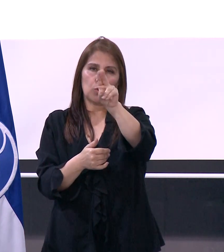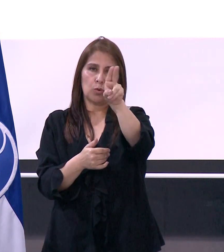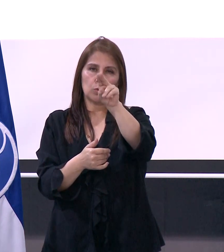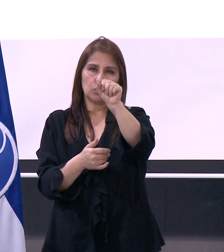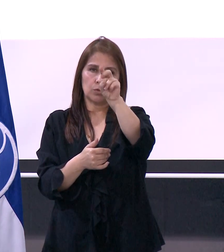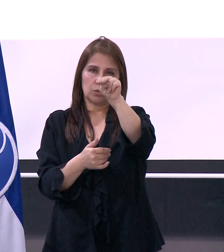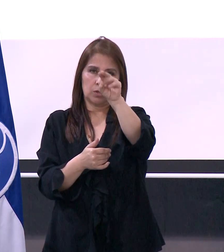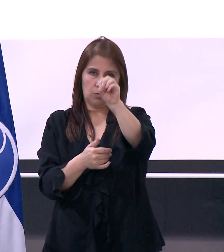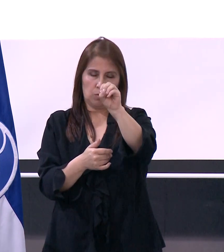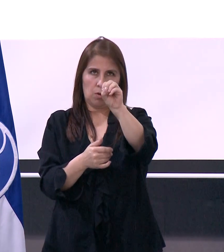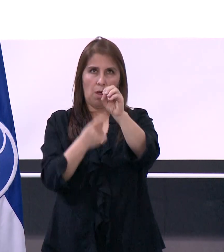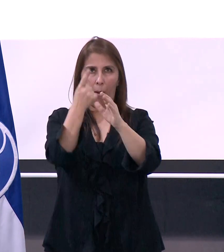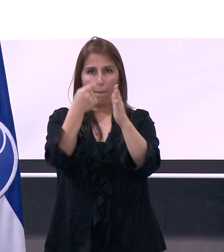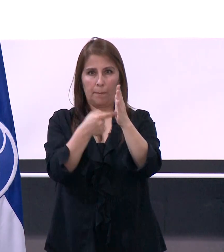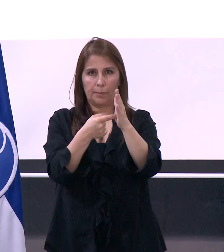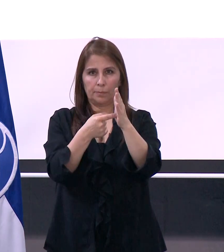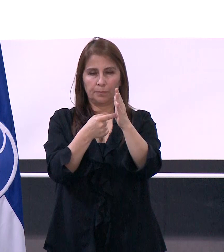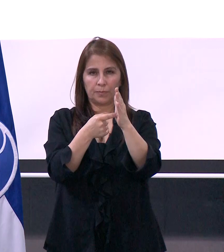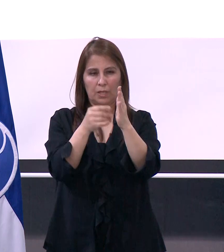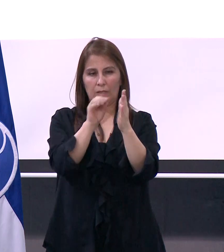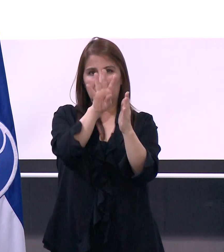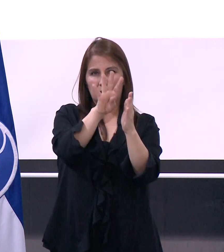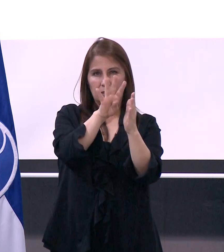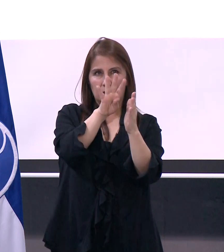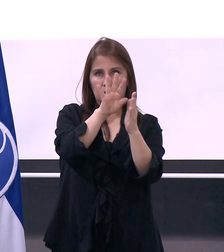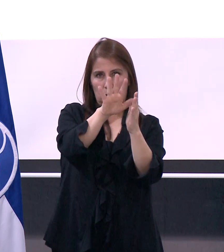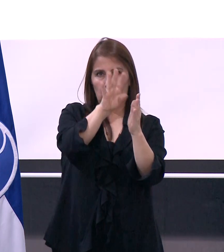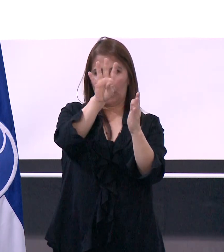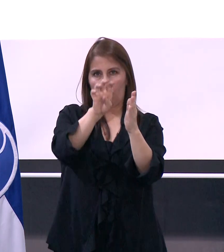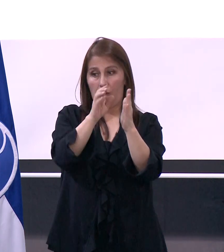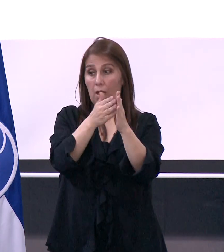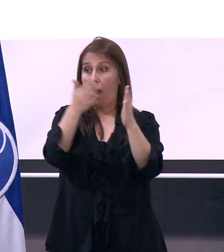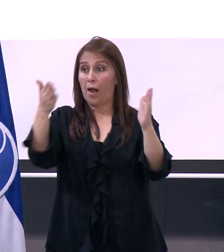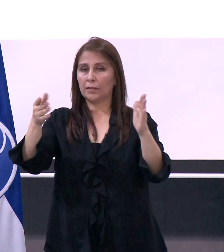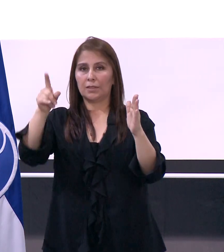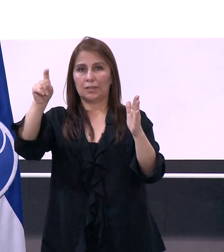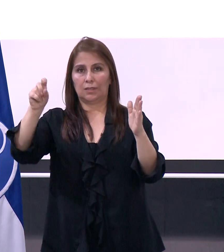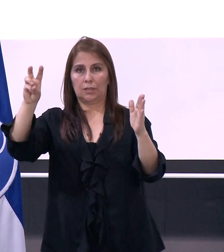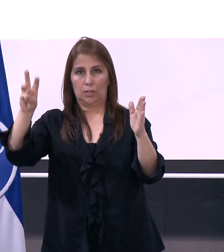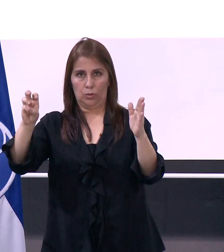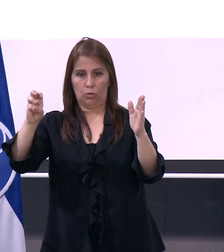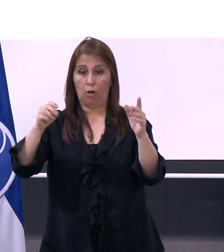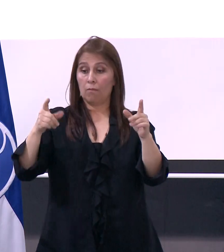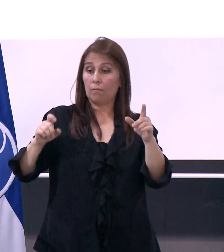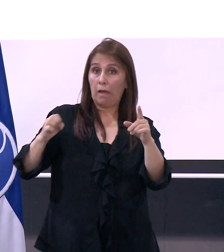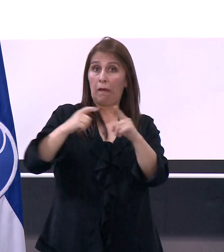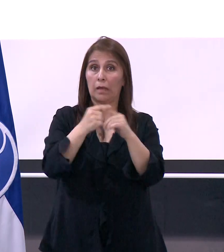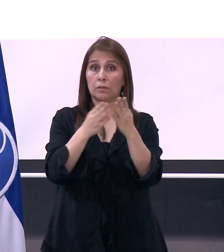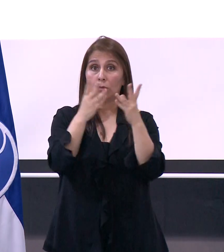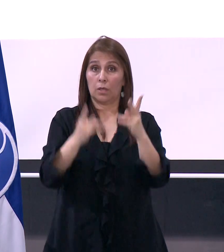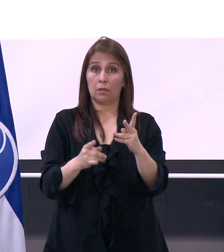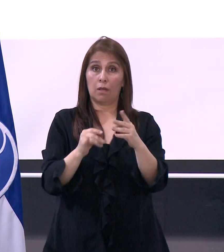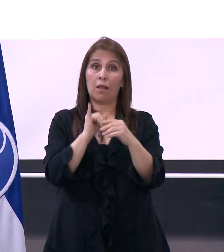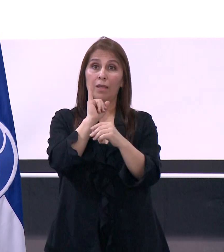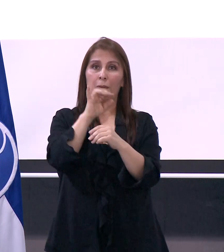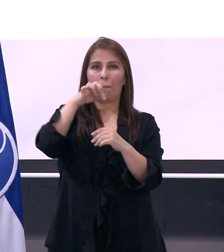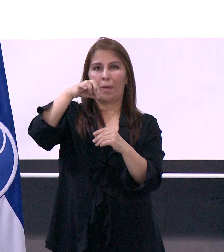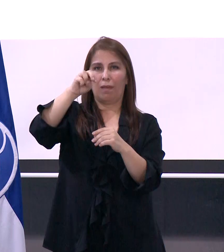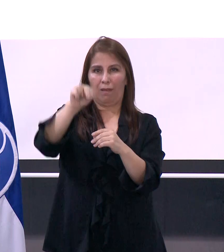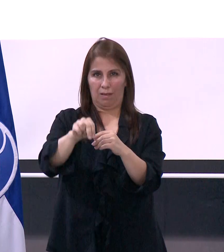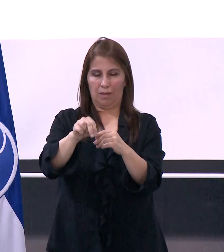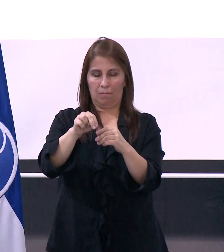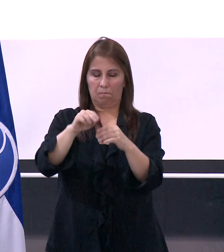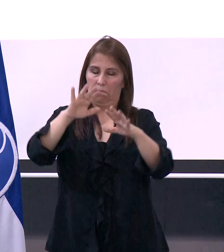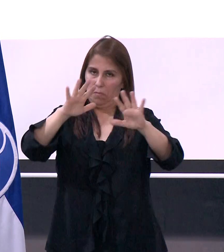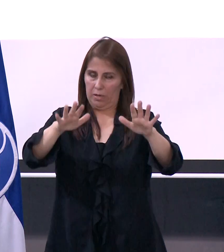68 nueve años que era egresada del ipe n durante esa década se fue dando la transición que